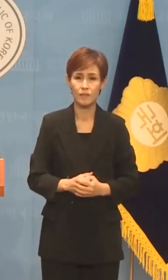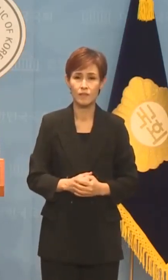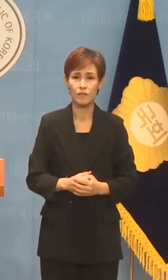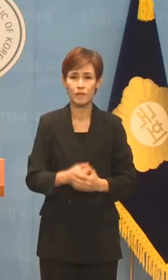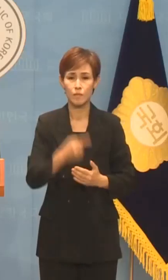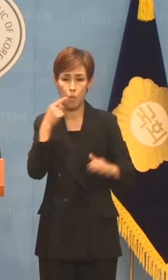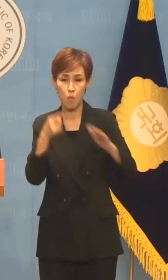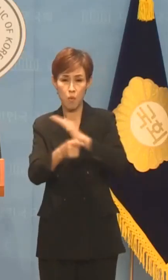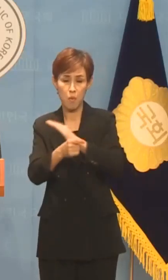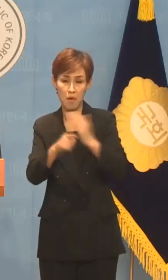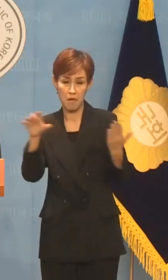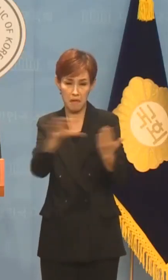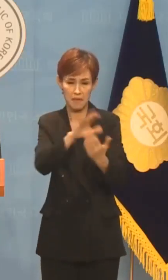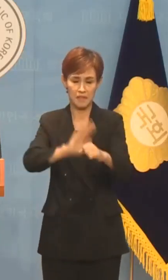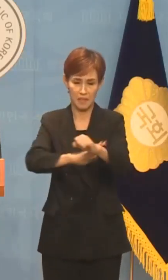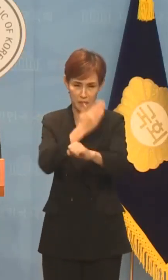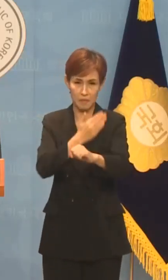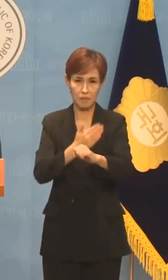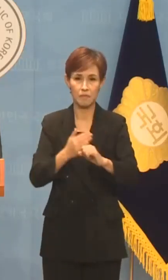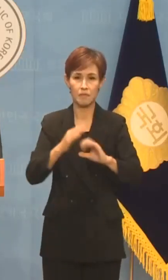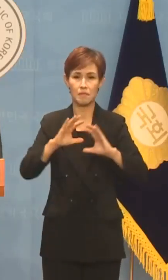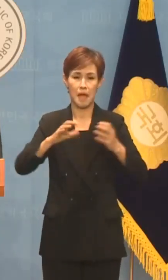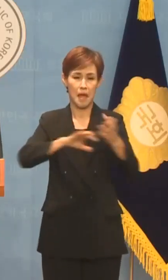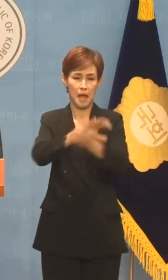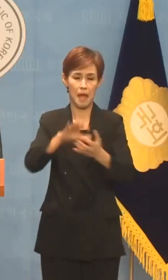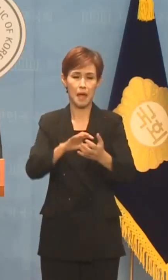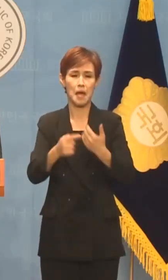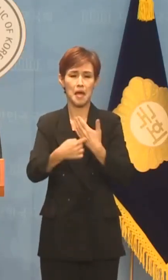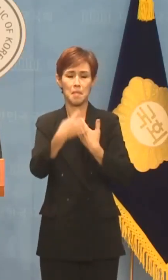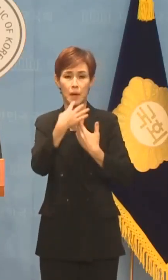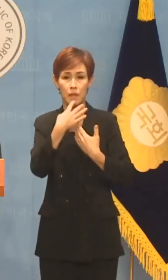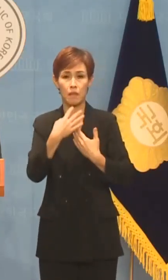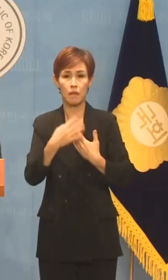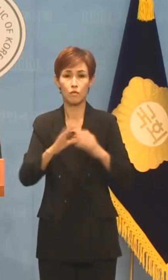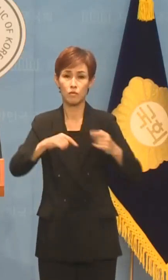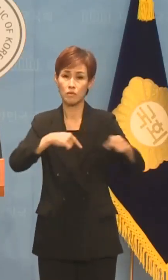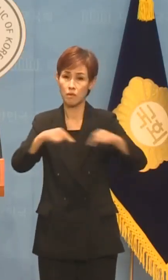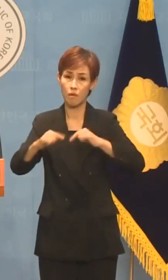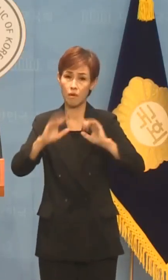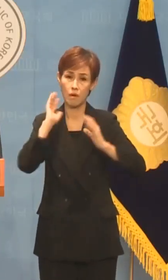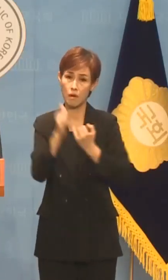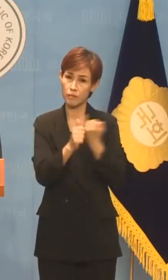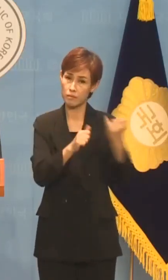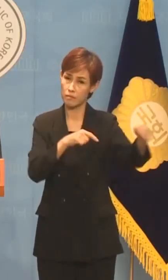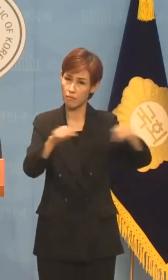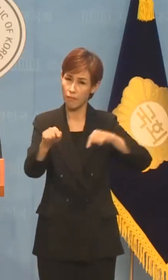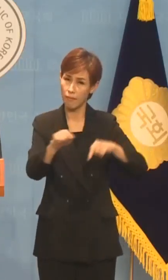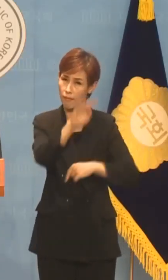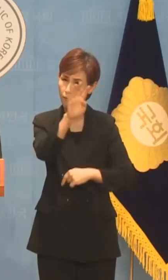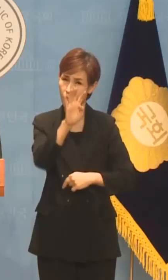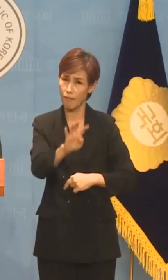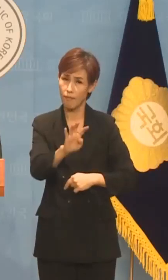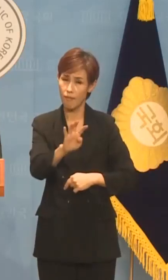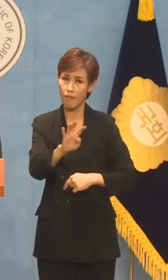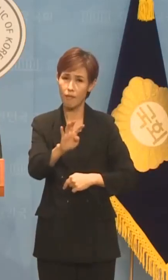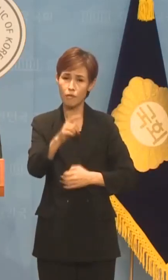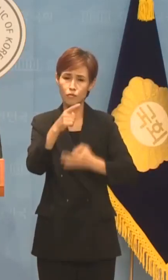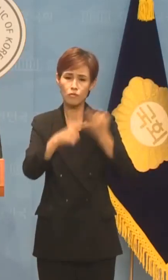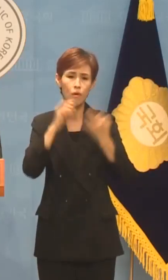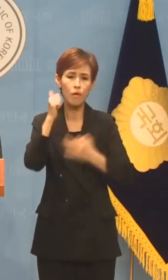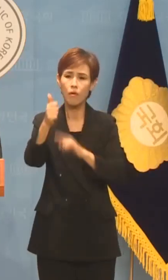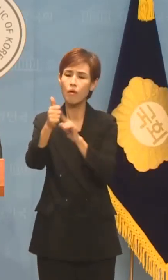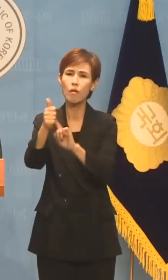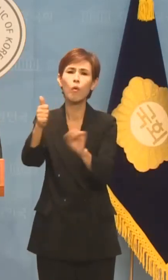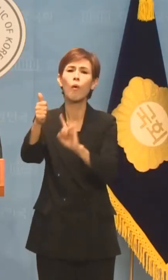포고령은 잘못 베꼈고 내란은 신용만 냈고 국정은 김건희가 통치했다? 진짜 윤석열은